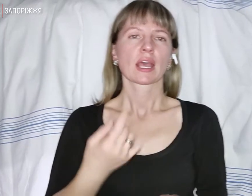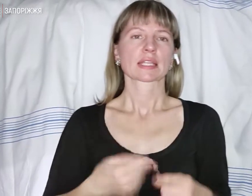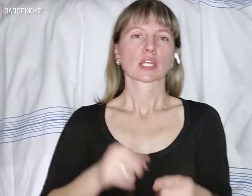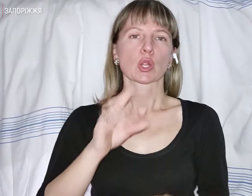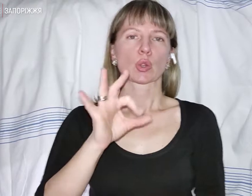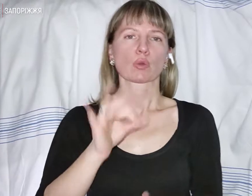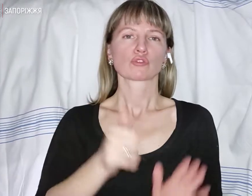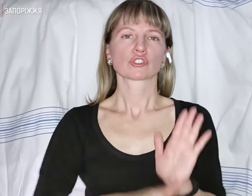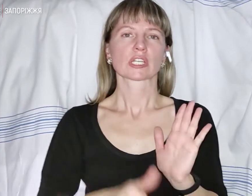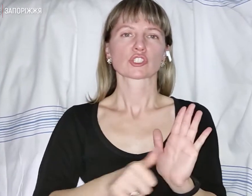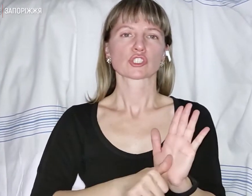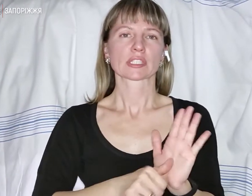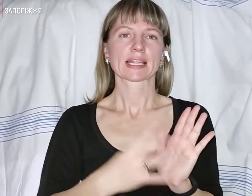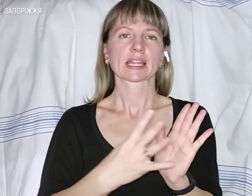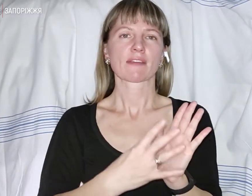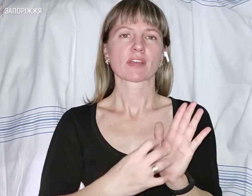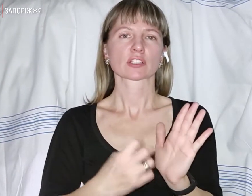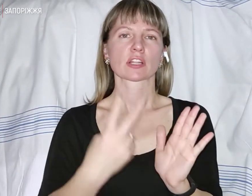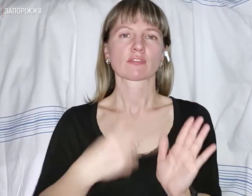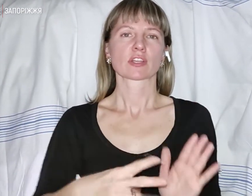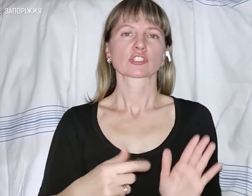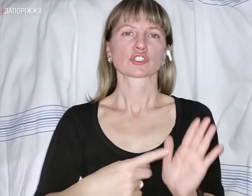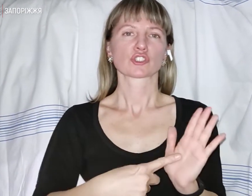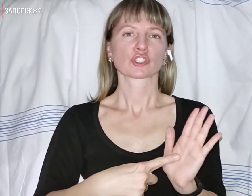Сейчас. У тебя вещи есть?